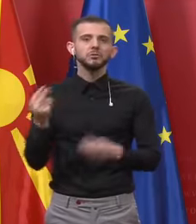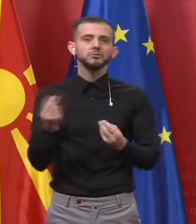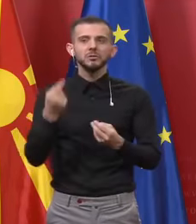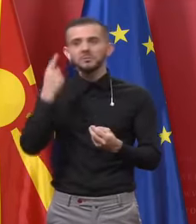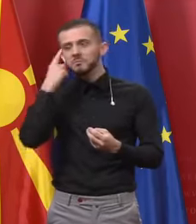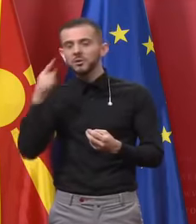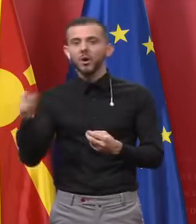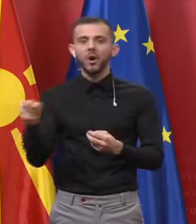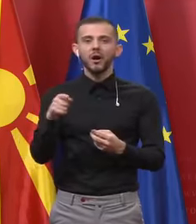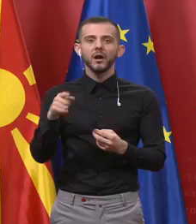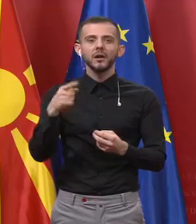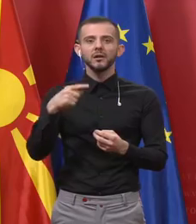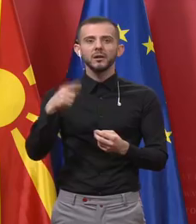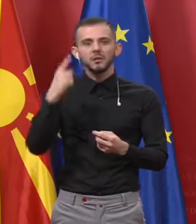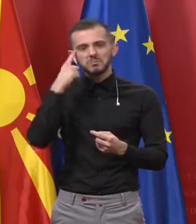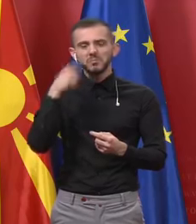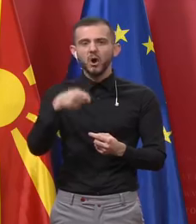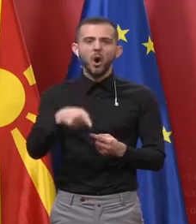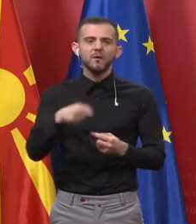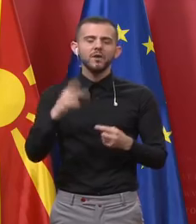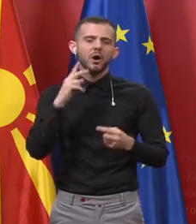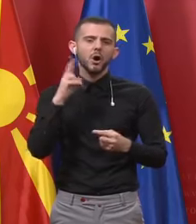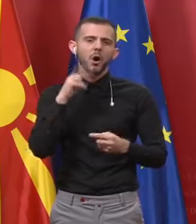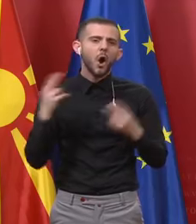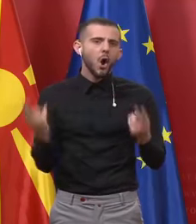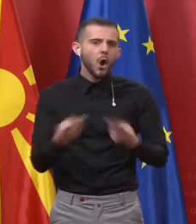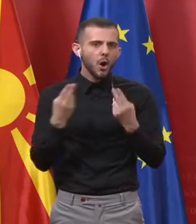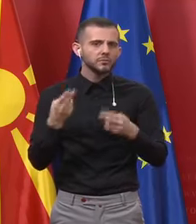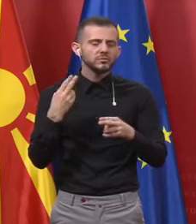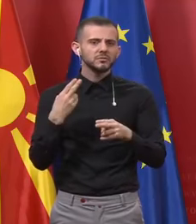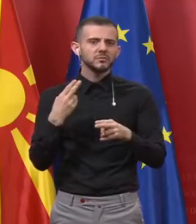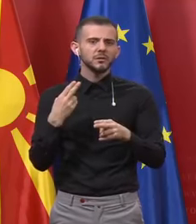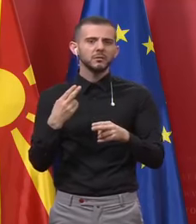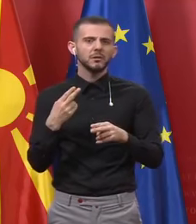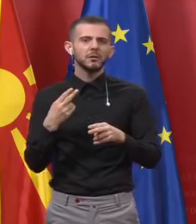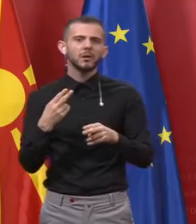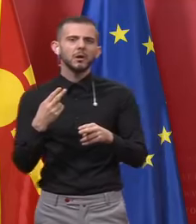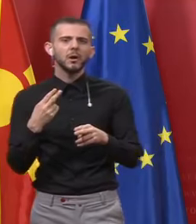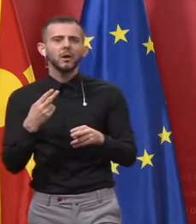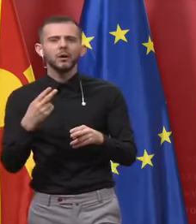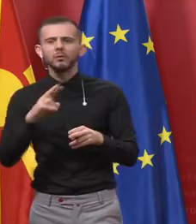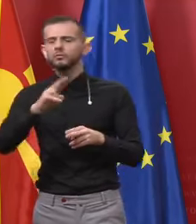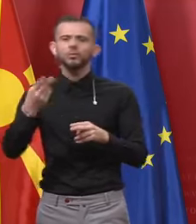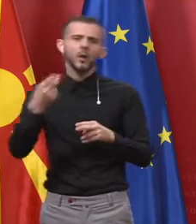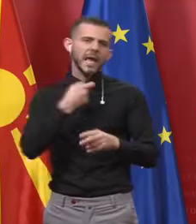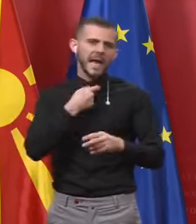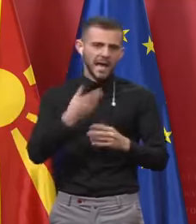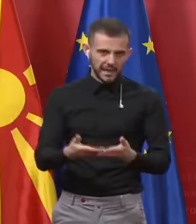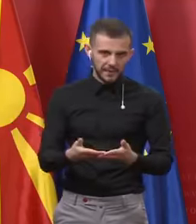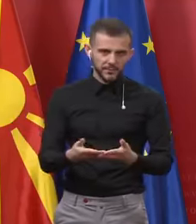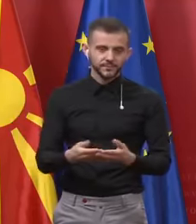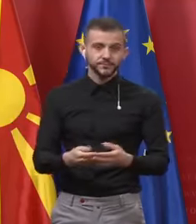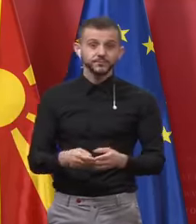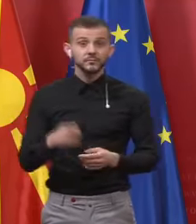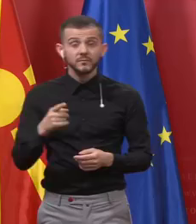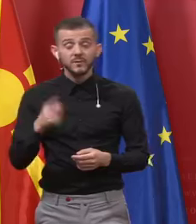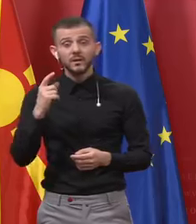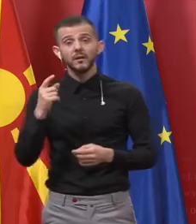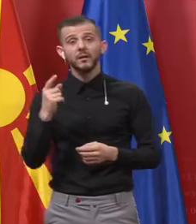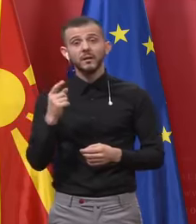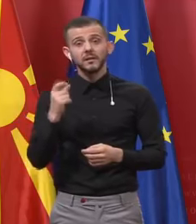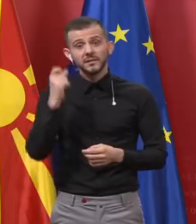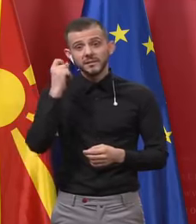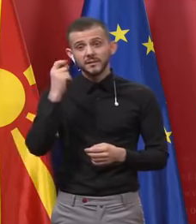со вообичаените овие симптоми на коронавирус, кои што секогаш ги кажуваме. Во смисла на